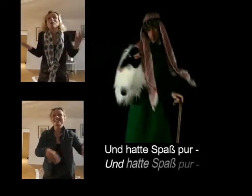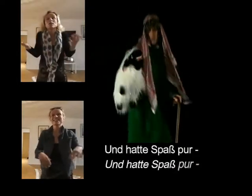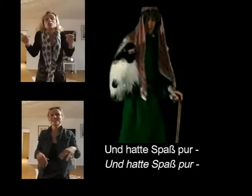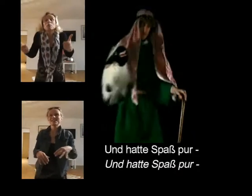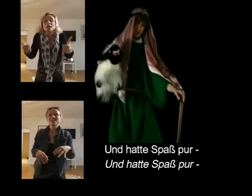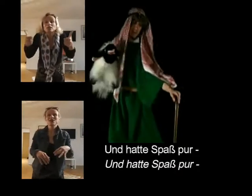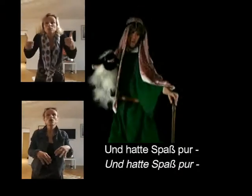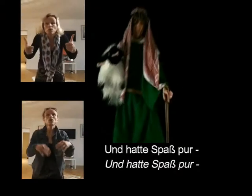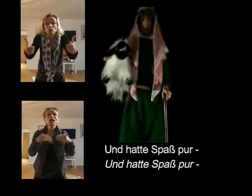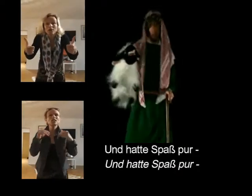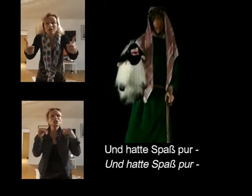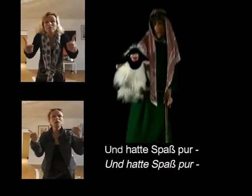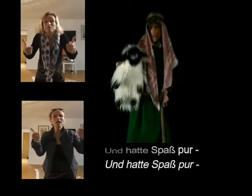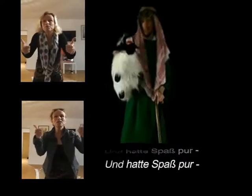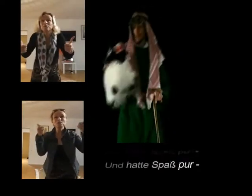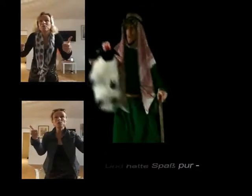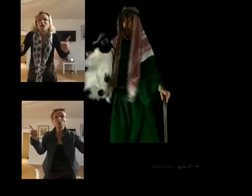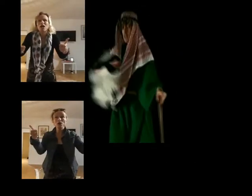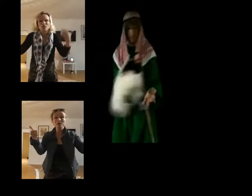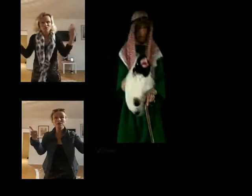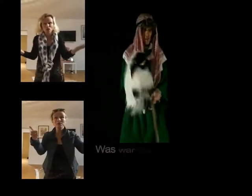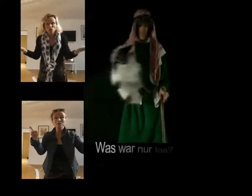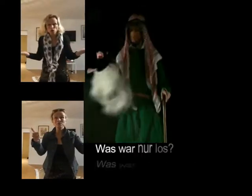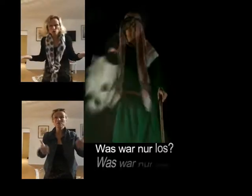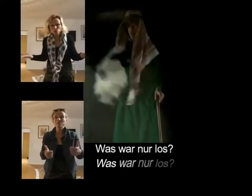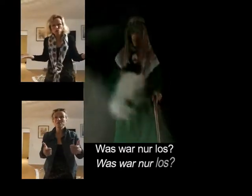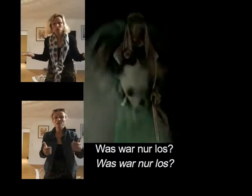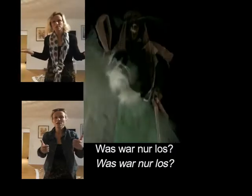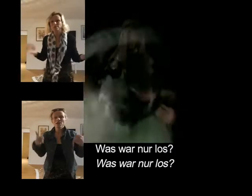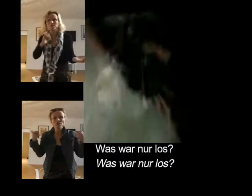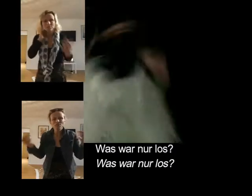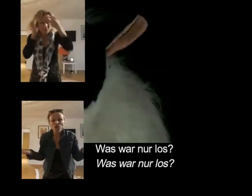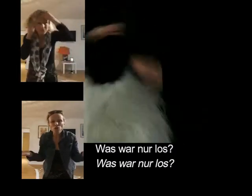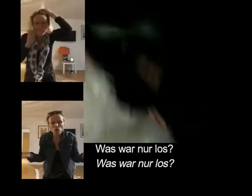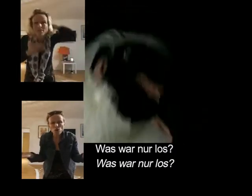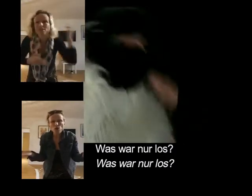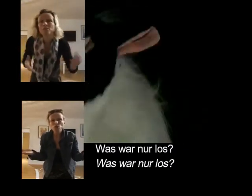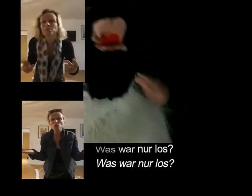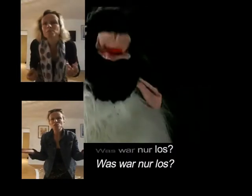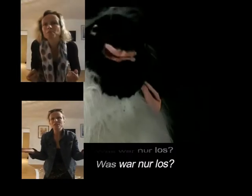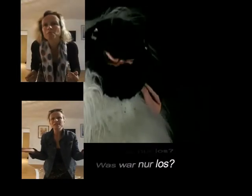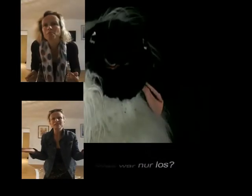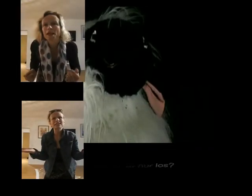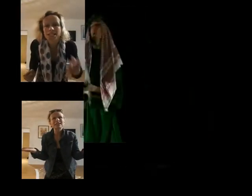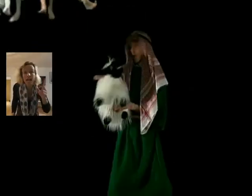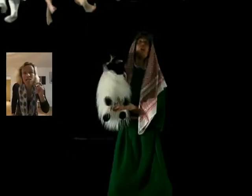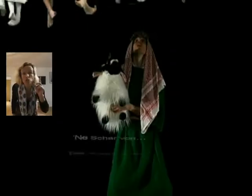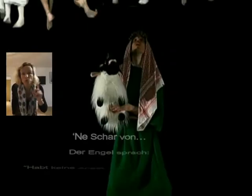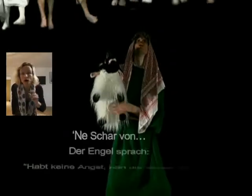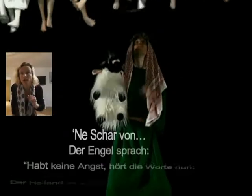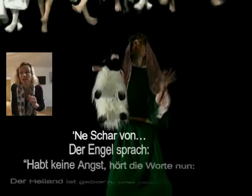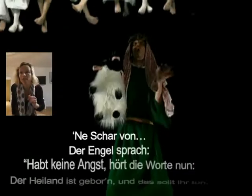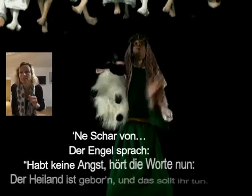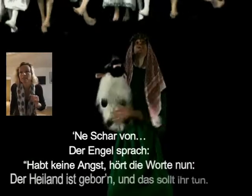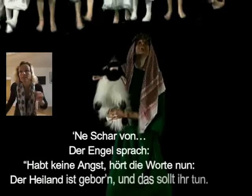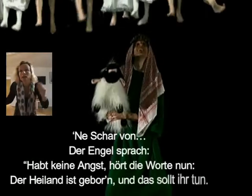hatte Spaß pur Und hatte Spaß pur Was war nun los? Was war nun los? Der Engel